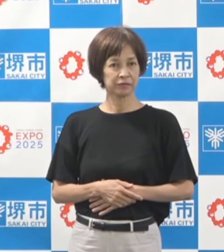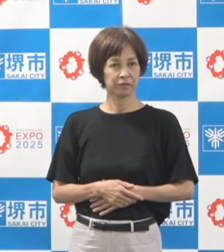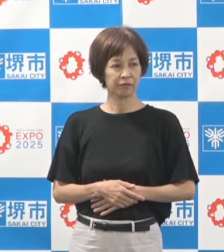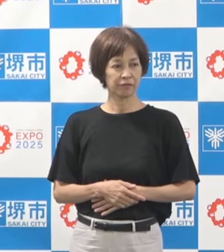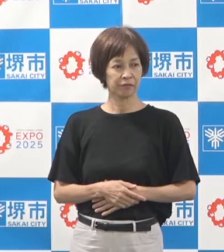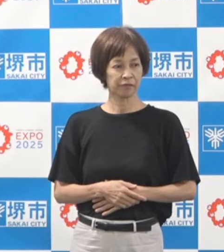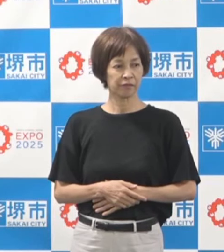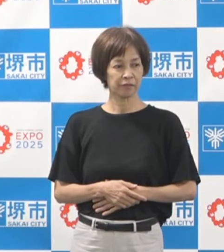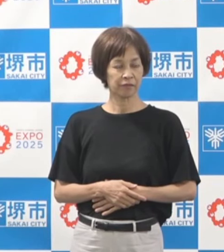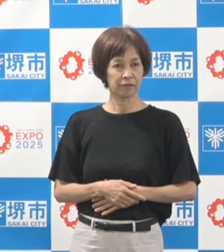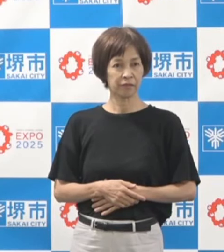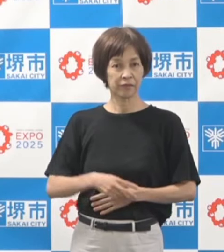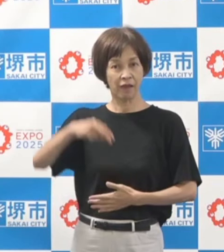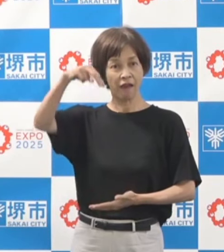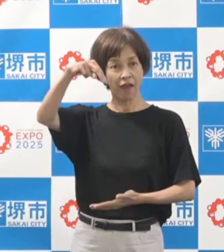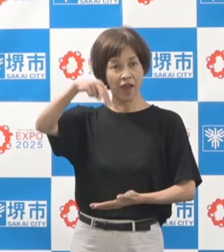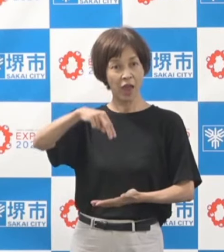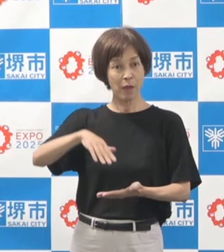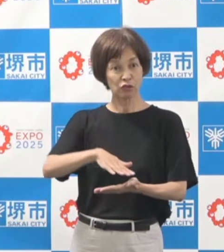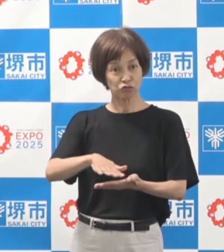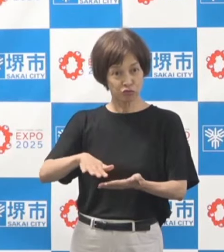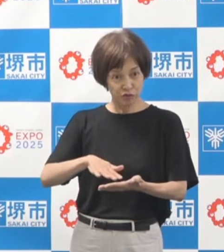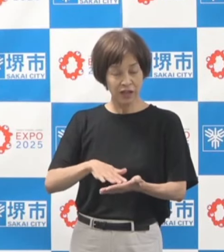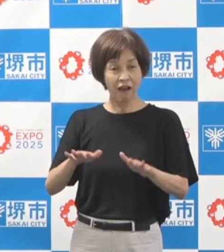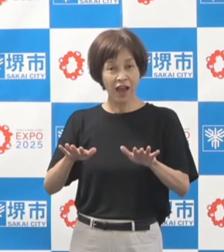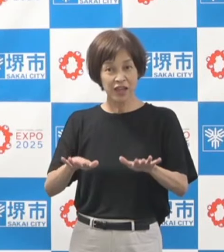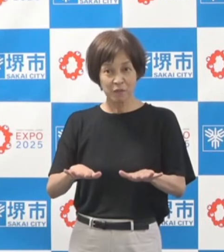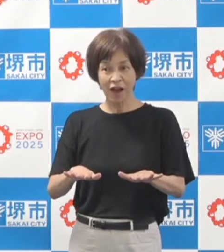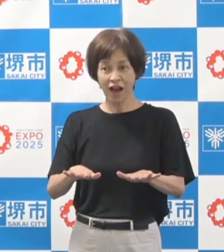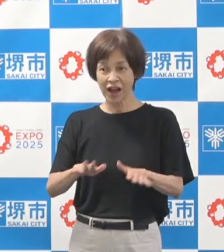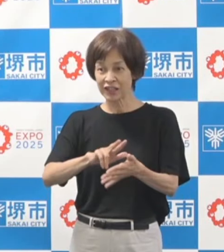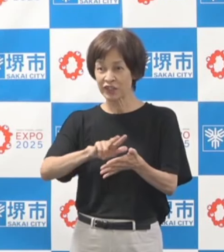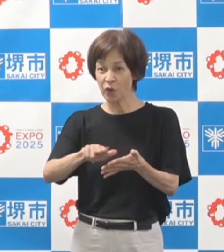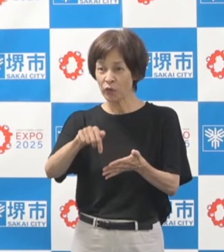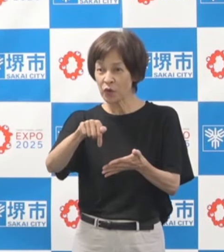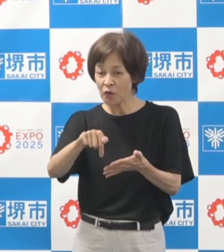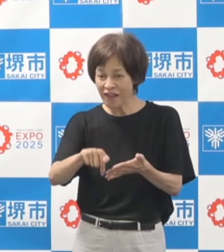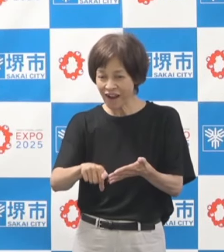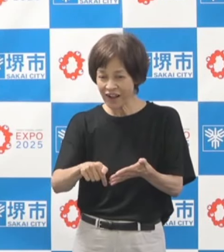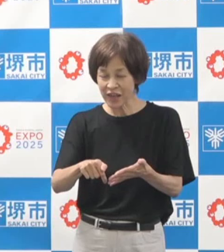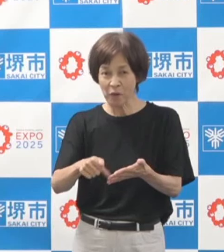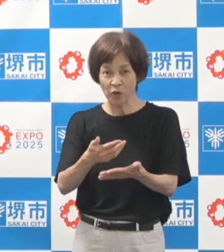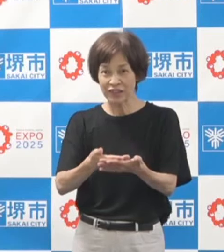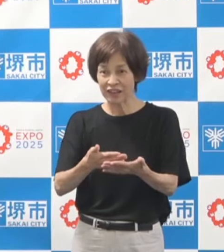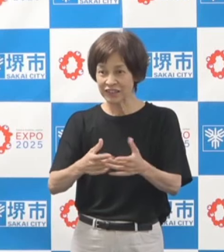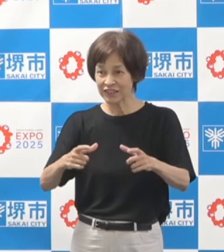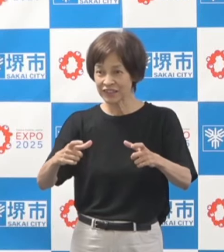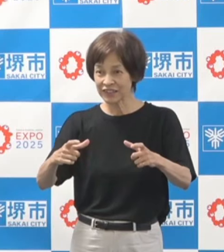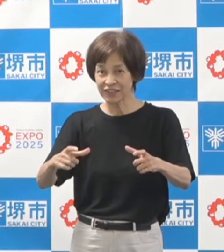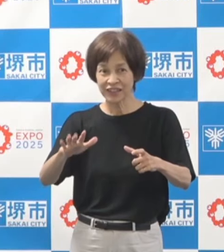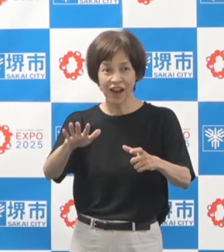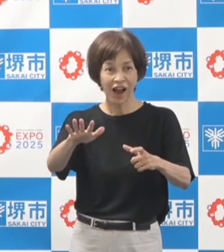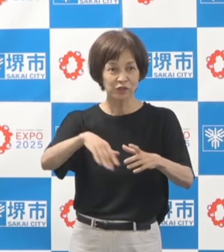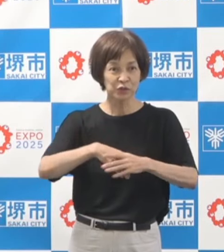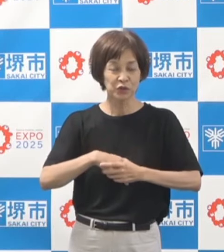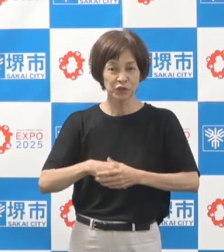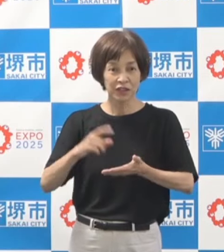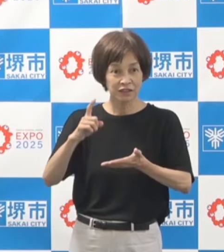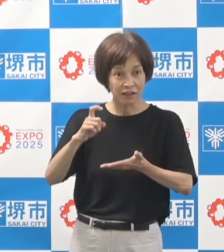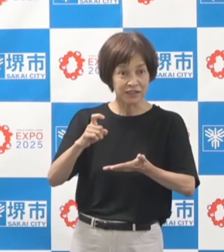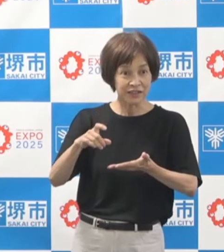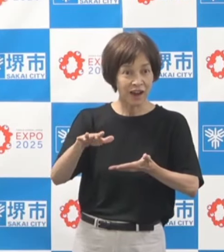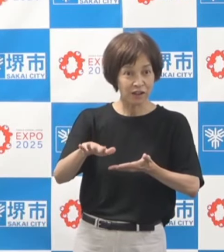今報道提供の資料の中でもその絵を写真をご覧いただいているかと思うんですが、この中にも